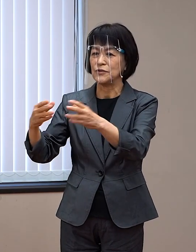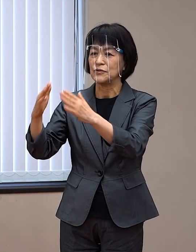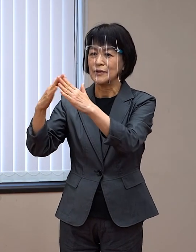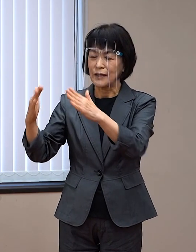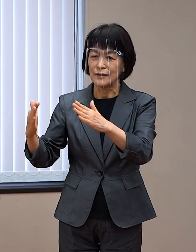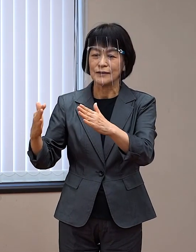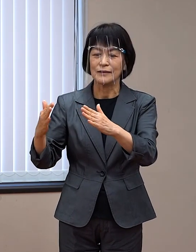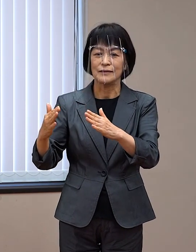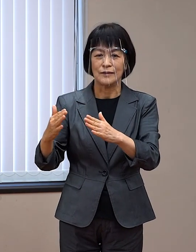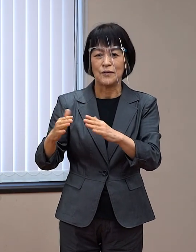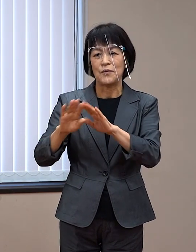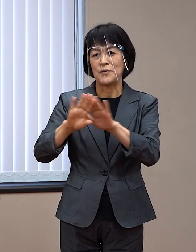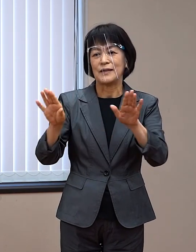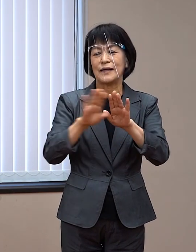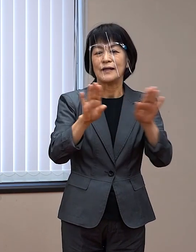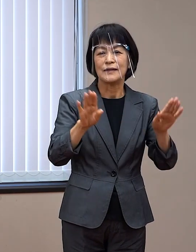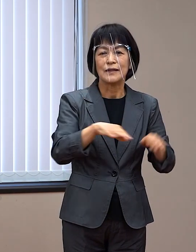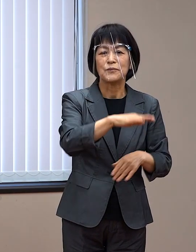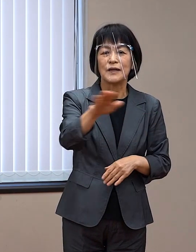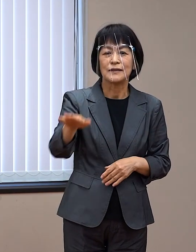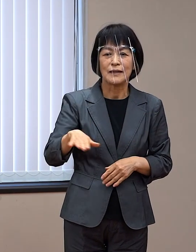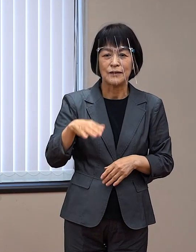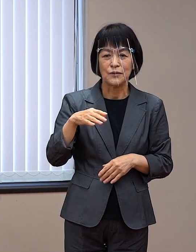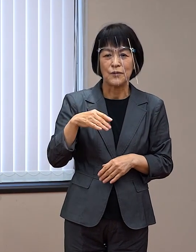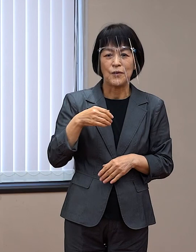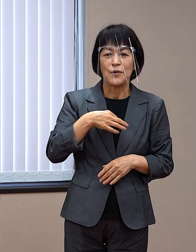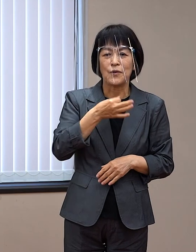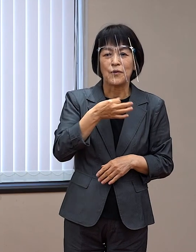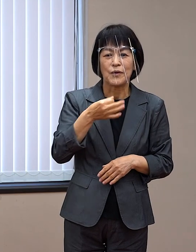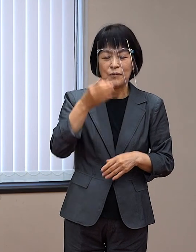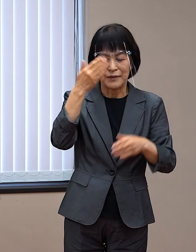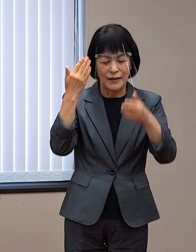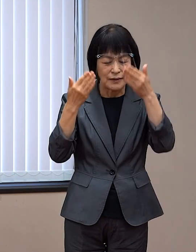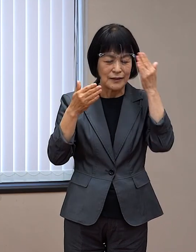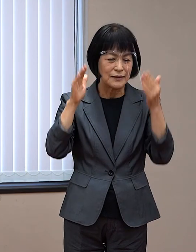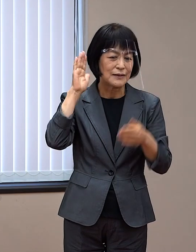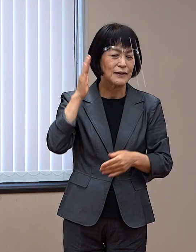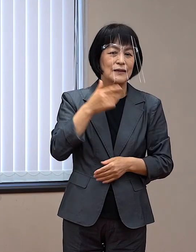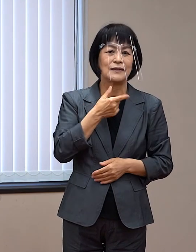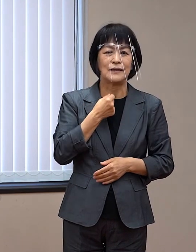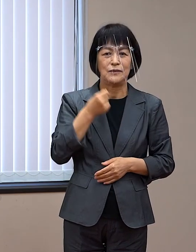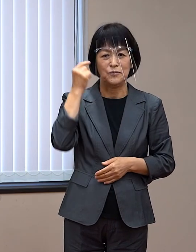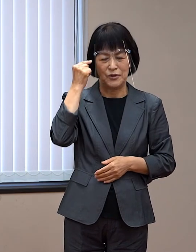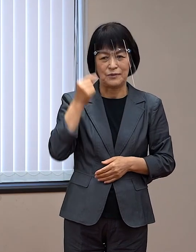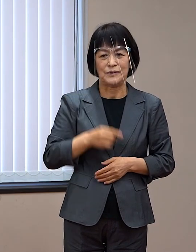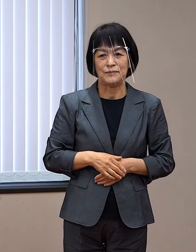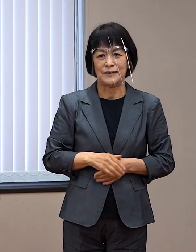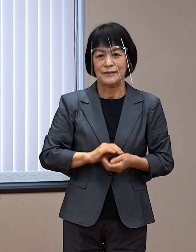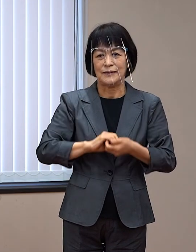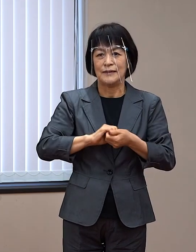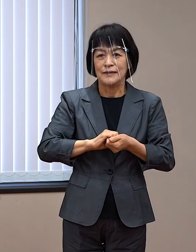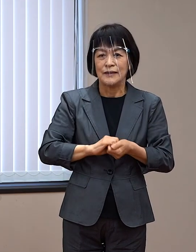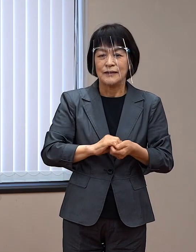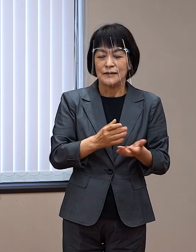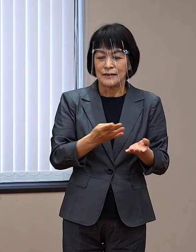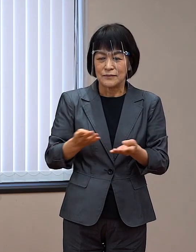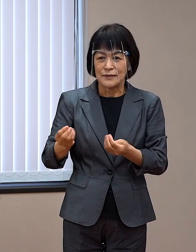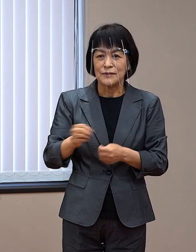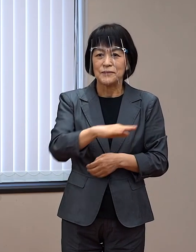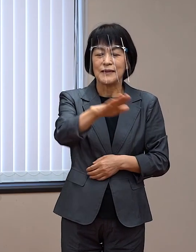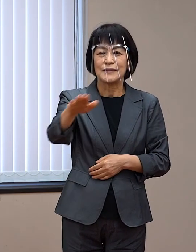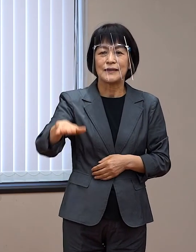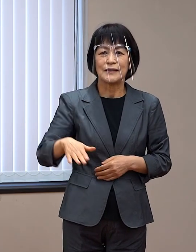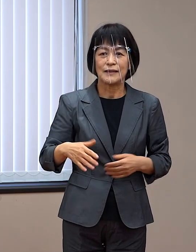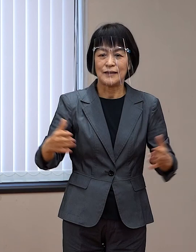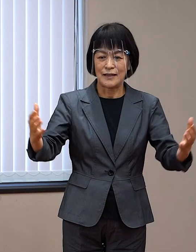地域や関係者の皆さんの声を丁寧にお聞きしてまいりたいと考えておりますので、ぜひ多くの皆さんから